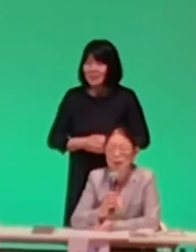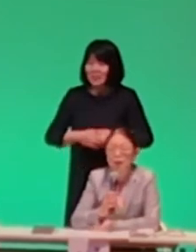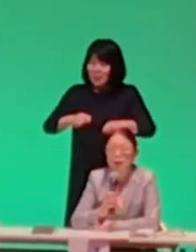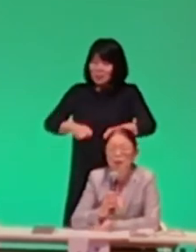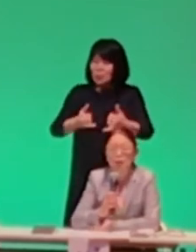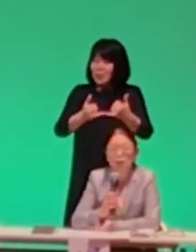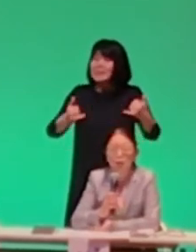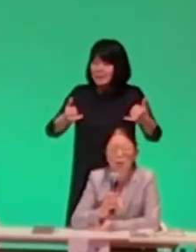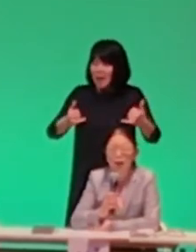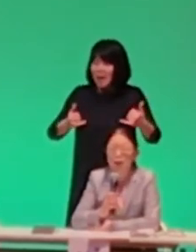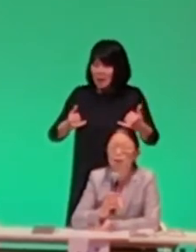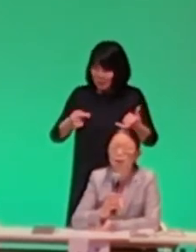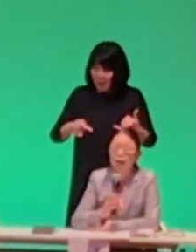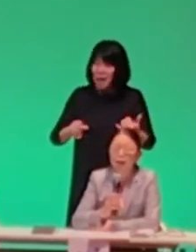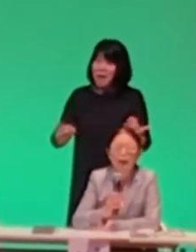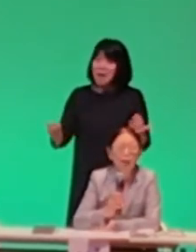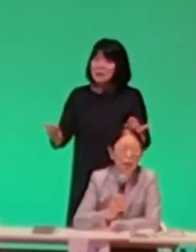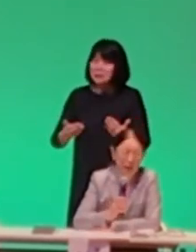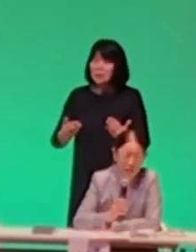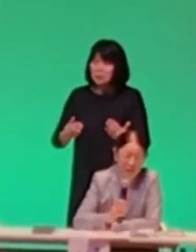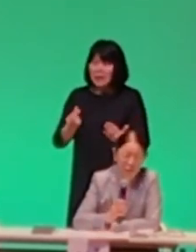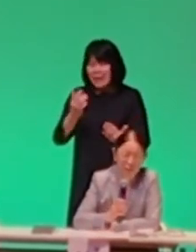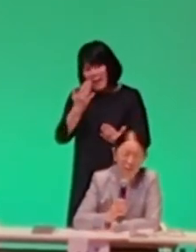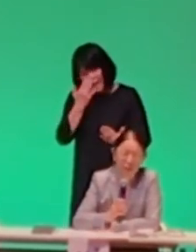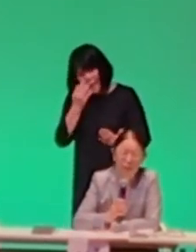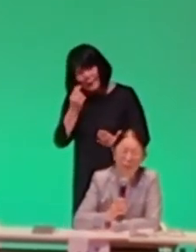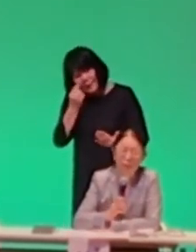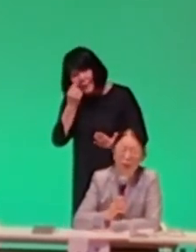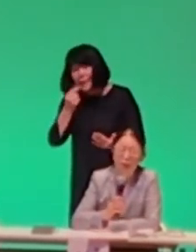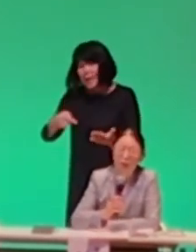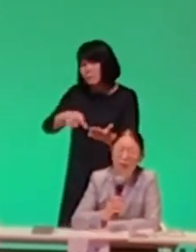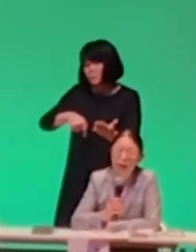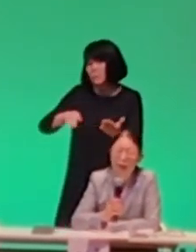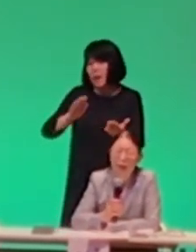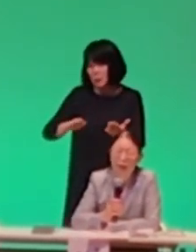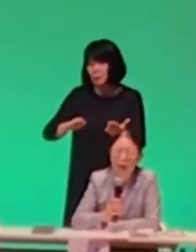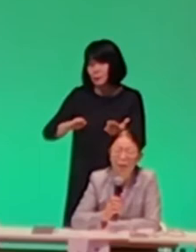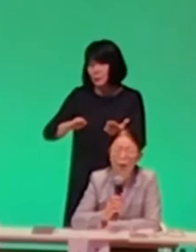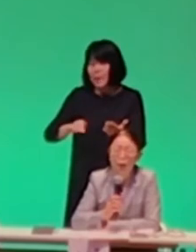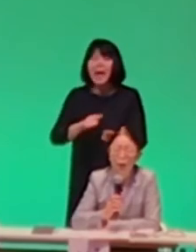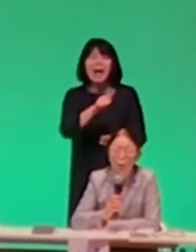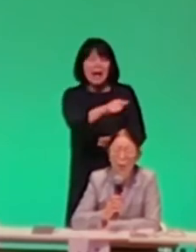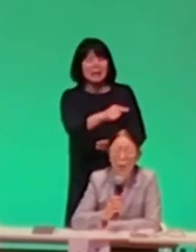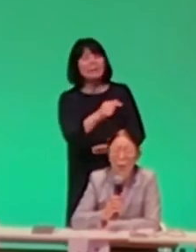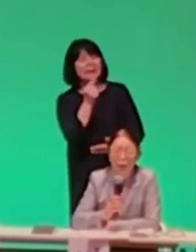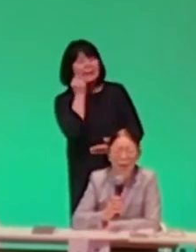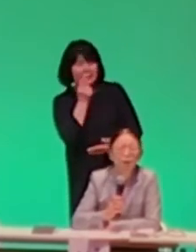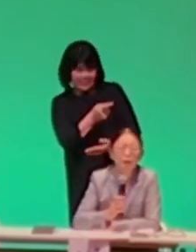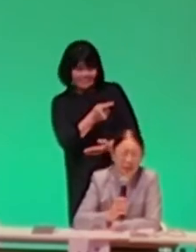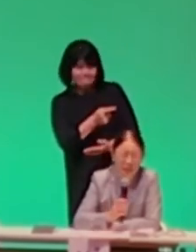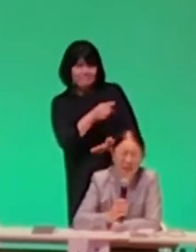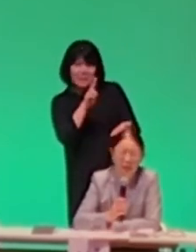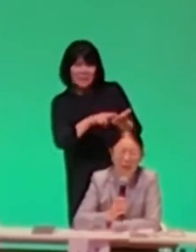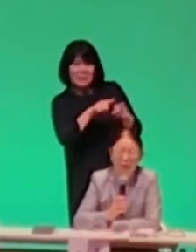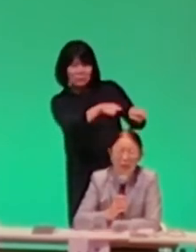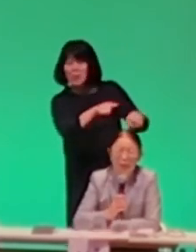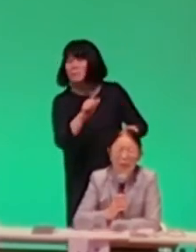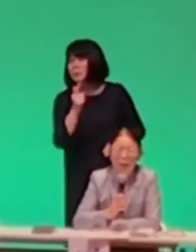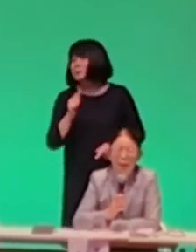害のある人はやっぱり仕事がいろいろできないことがある人っていうレッテルが貼られてるけれども、そうじゃ